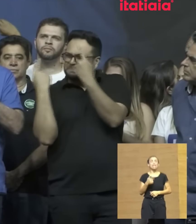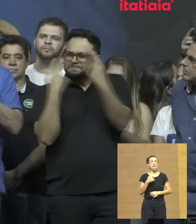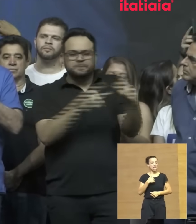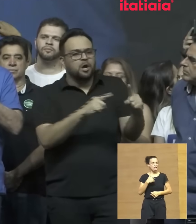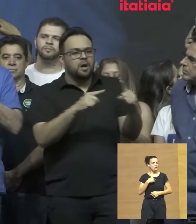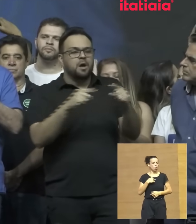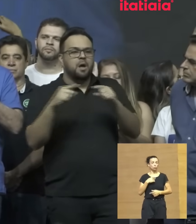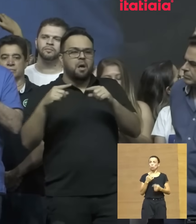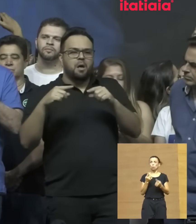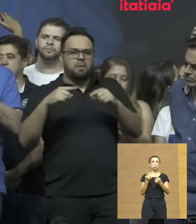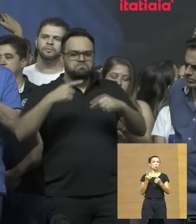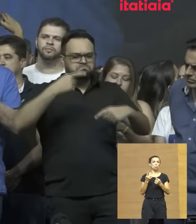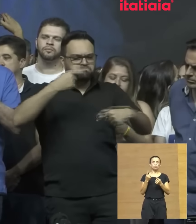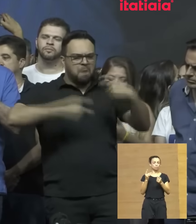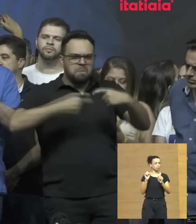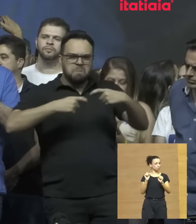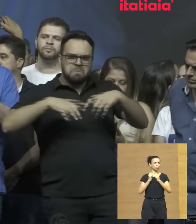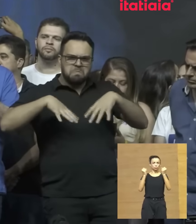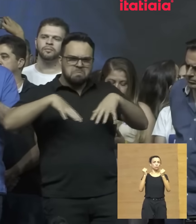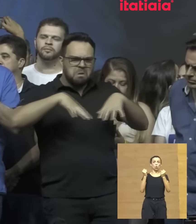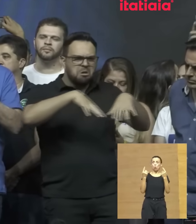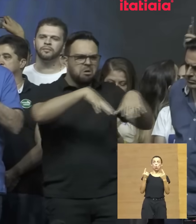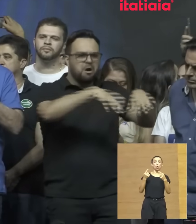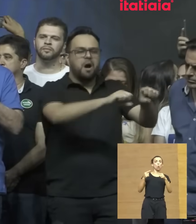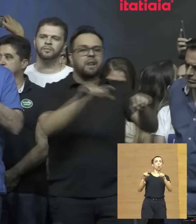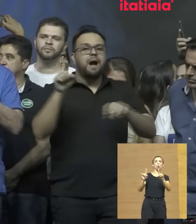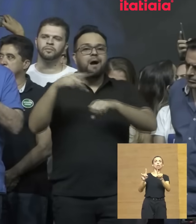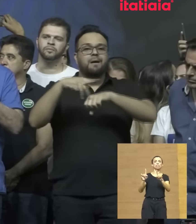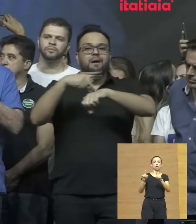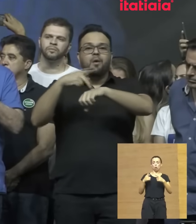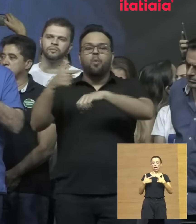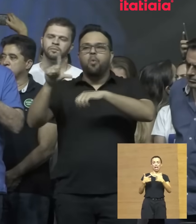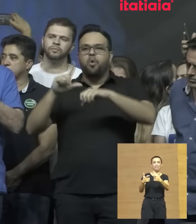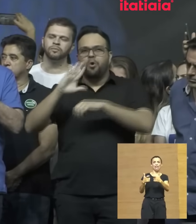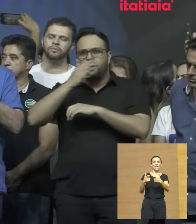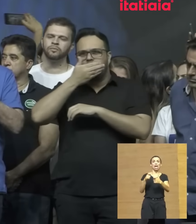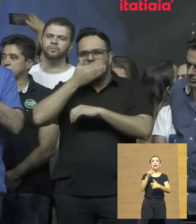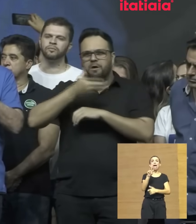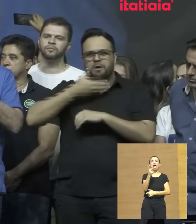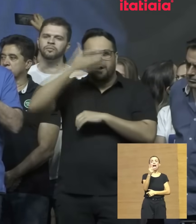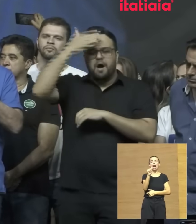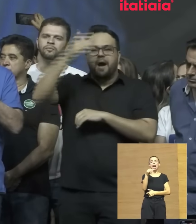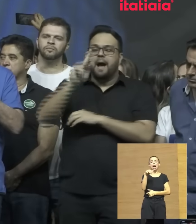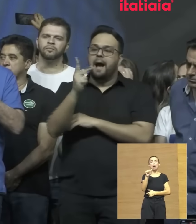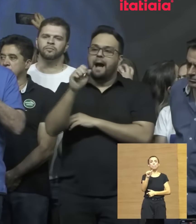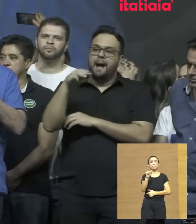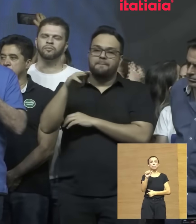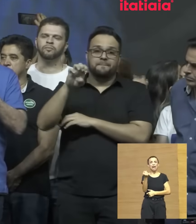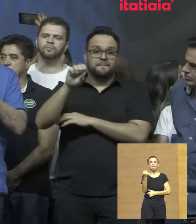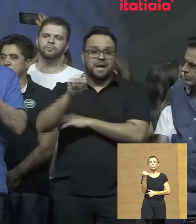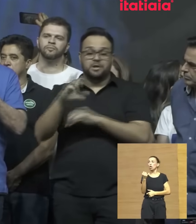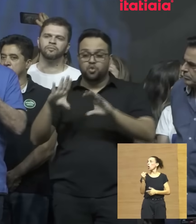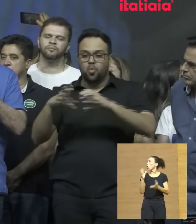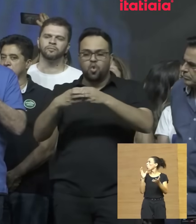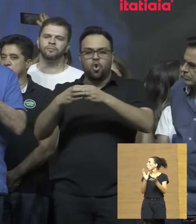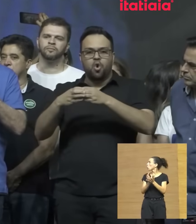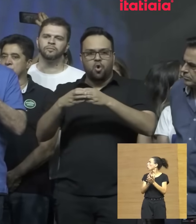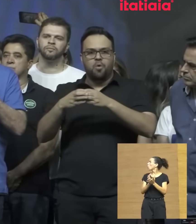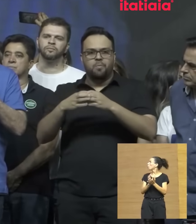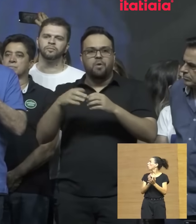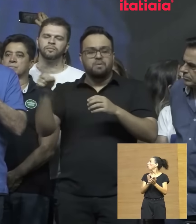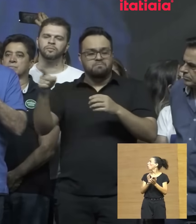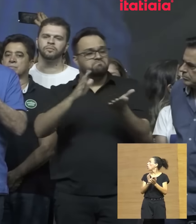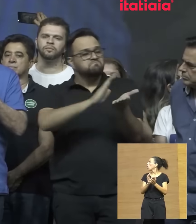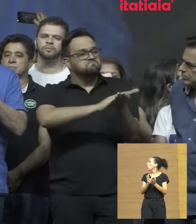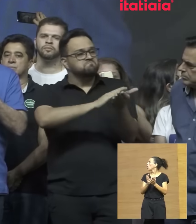terrorista feito pelo Hamas, grupo terrorista que parabenizou Luiz Inácio